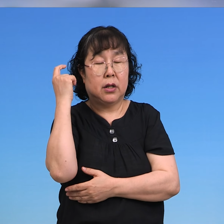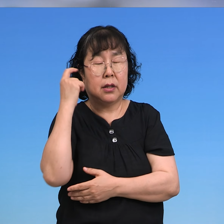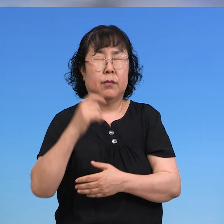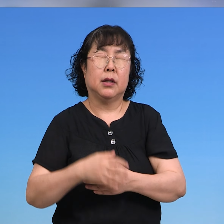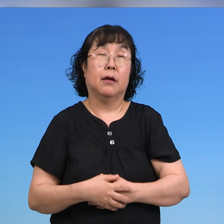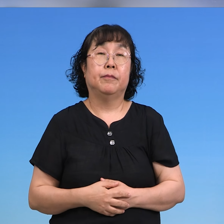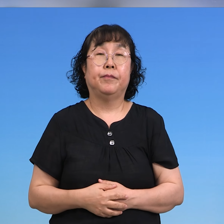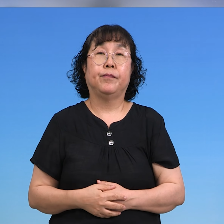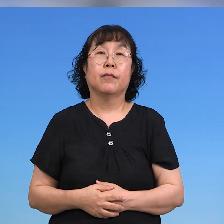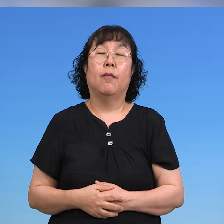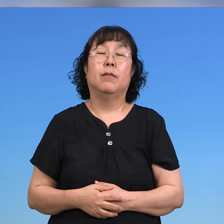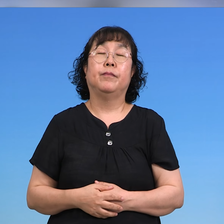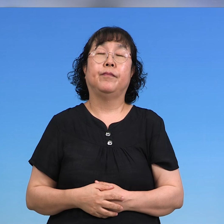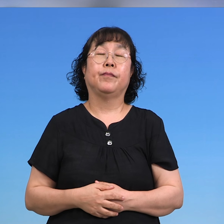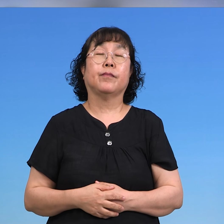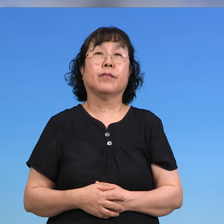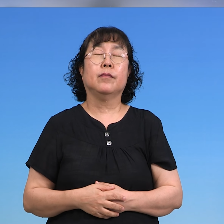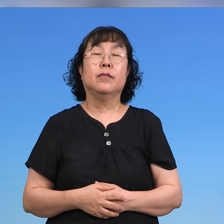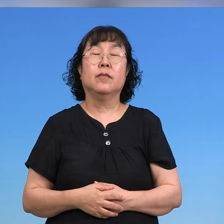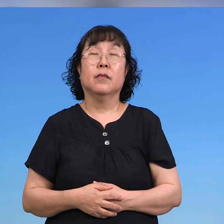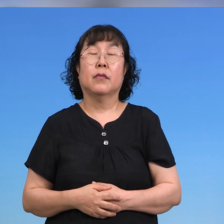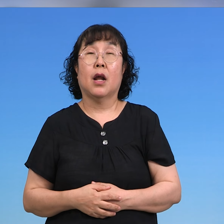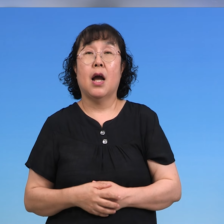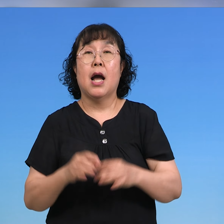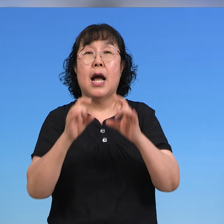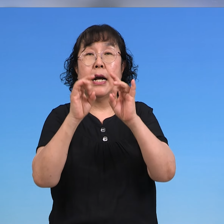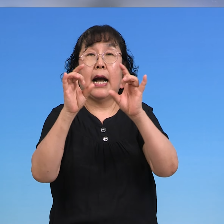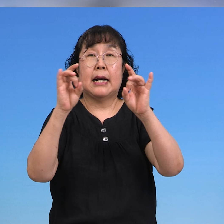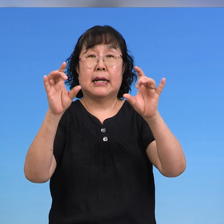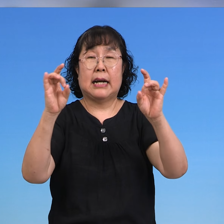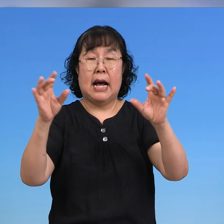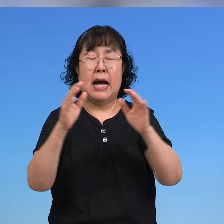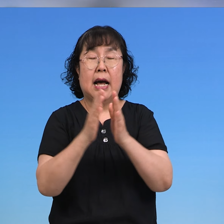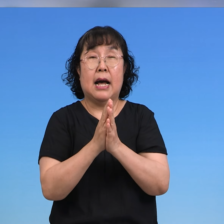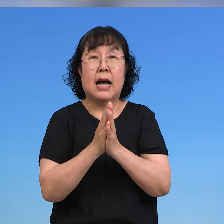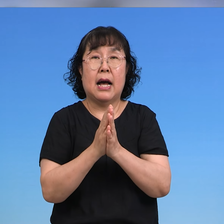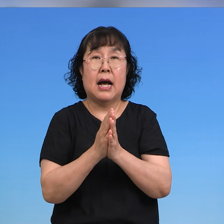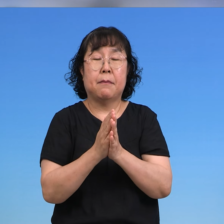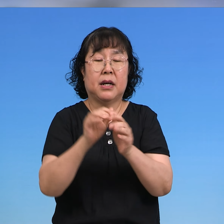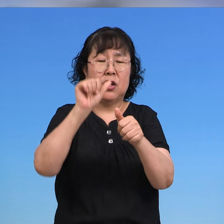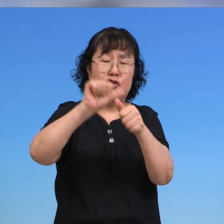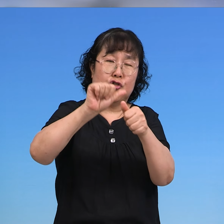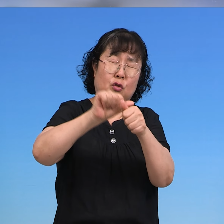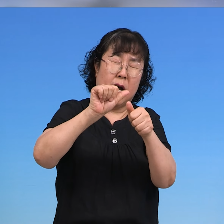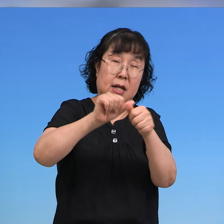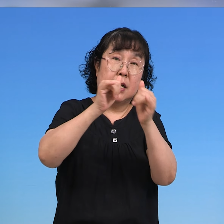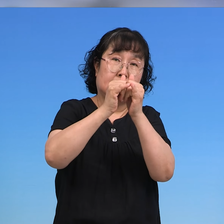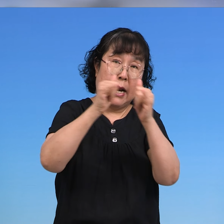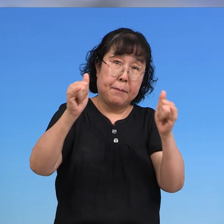하면은요. 각각의 비난하고 조언하는 사람들 이야기가 다 옳은 거예요.